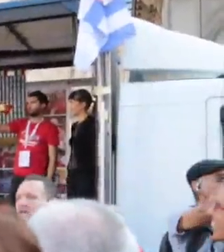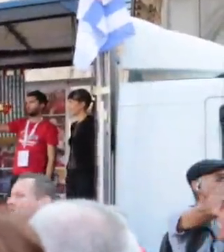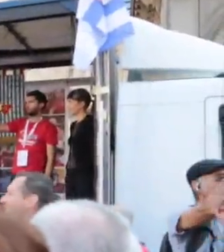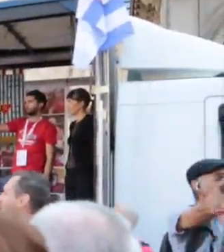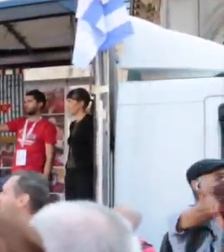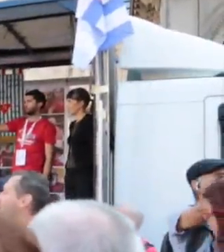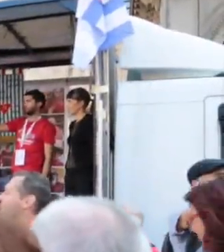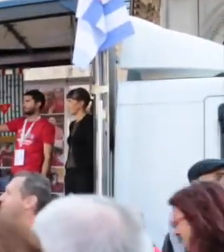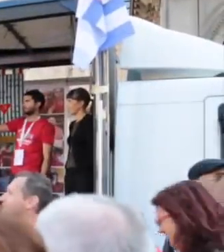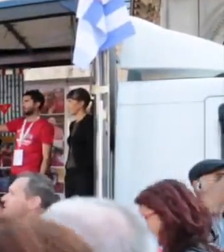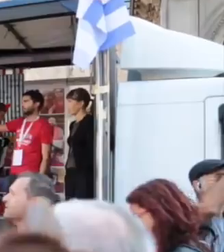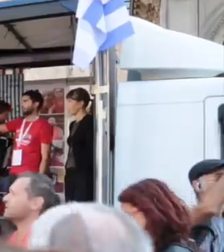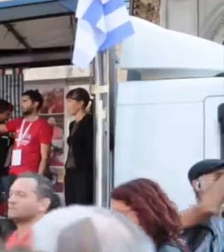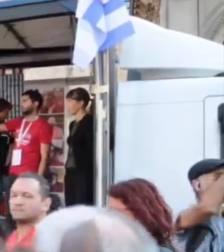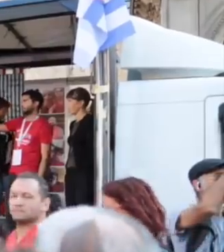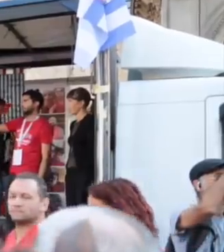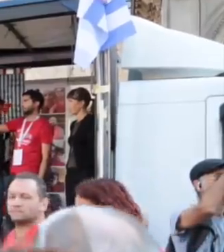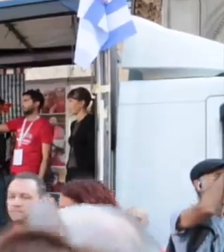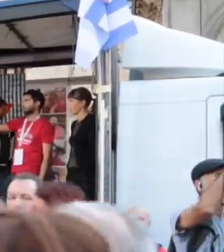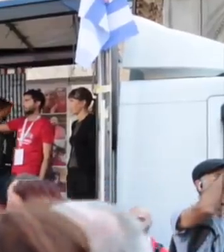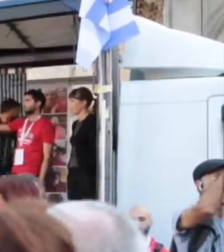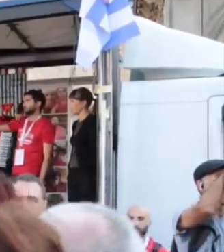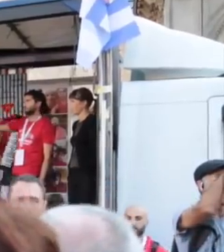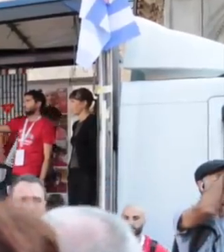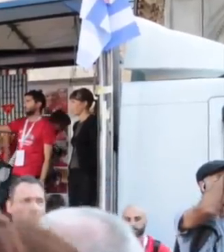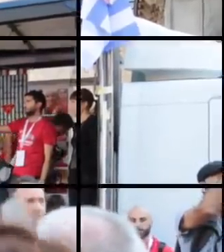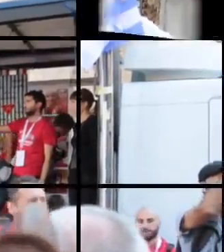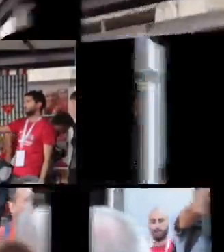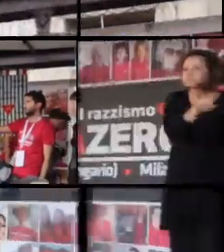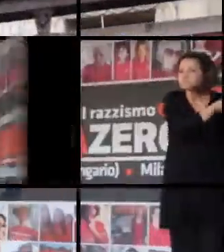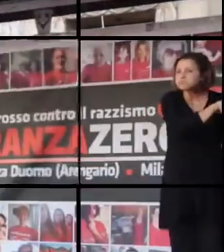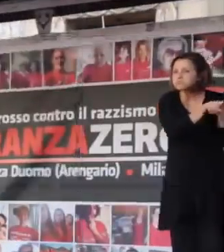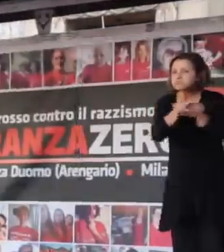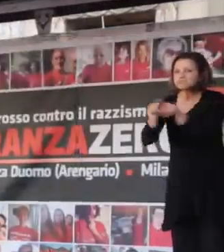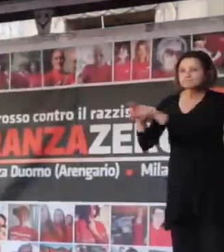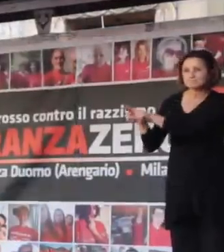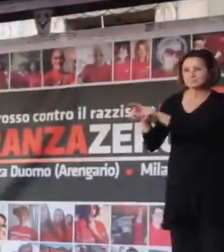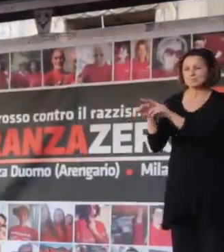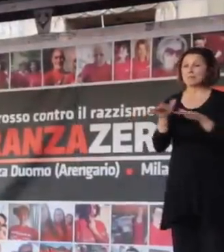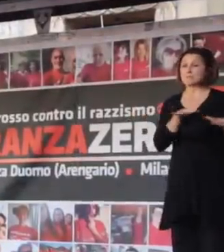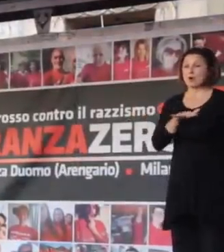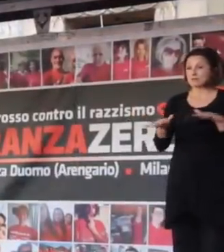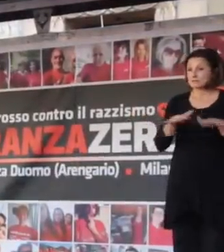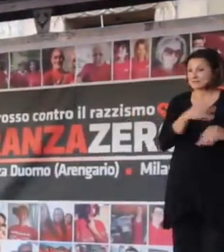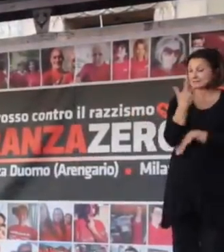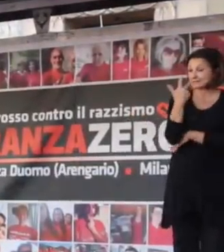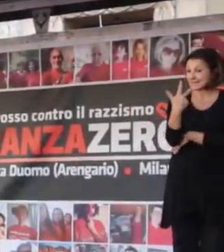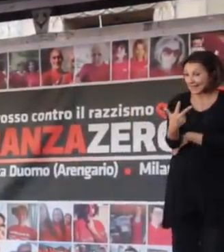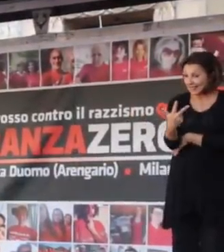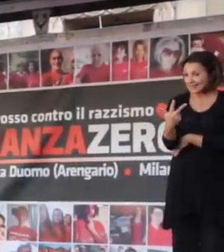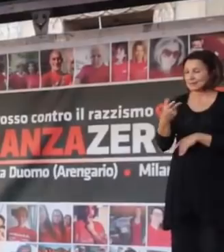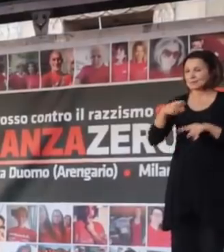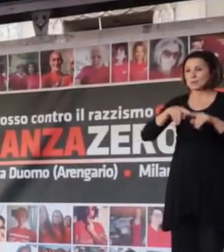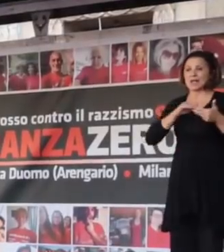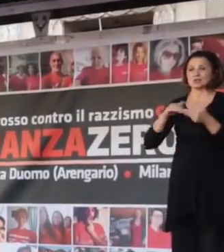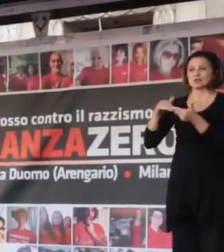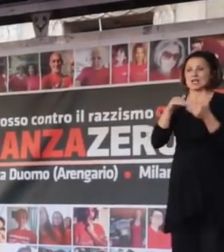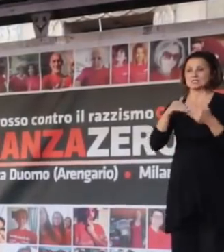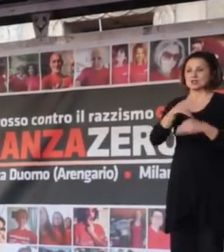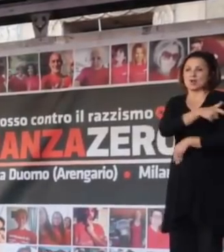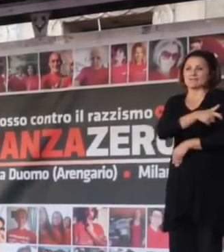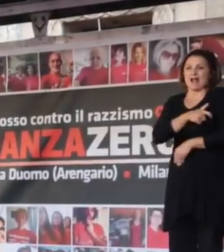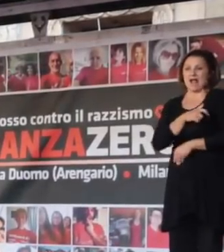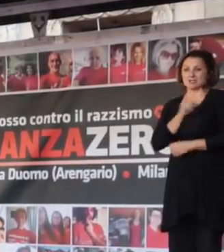Resistenza, ora e sempre, resistenza! 20 associazioni antifasciste che hanno storie